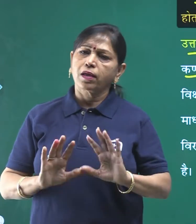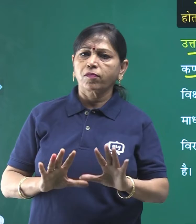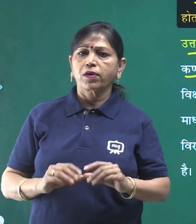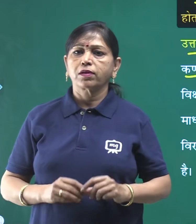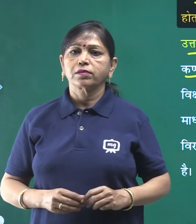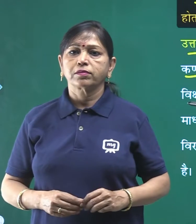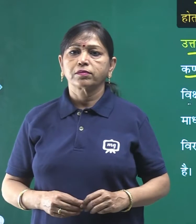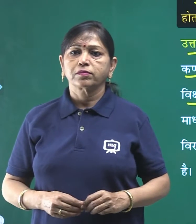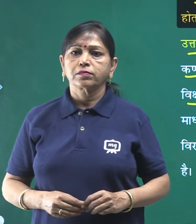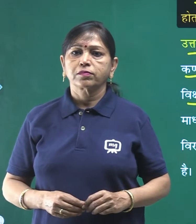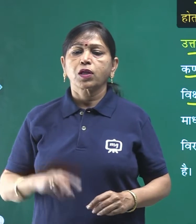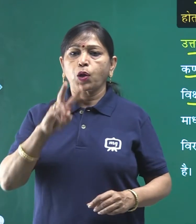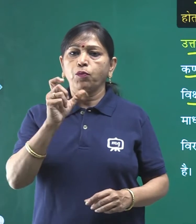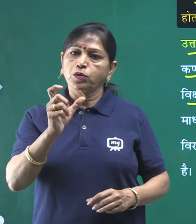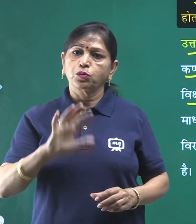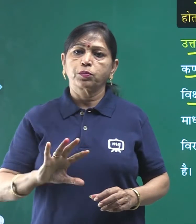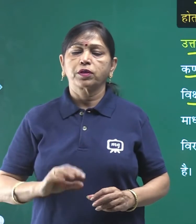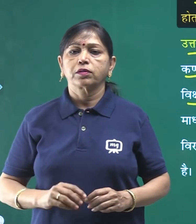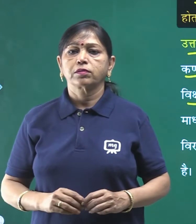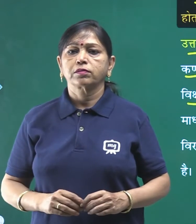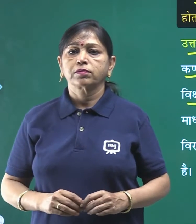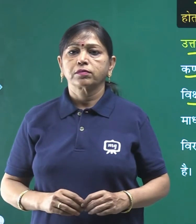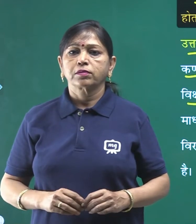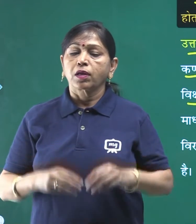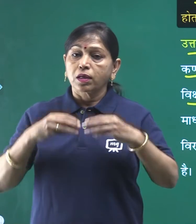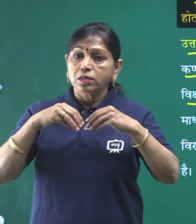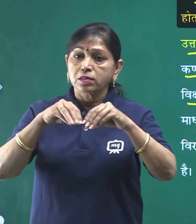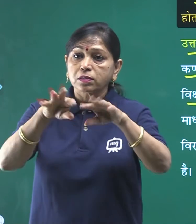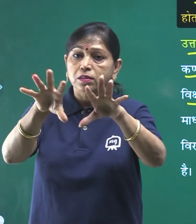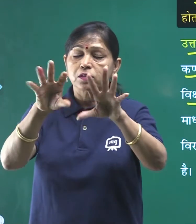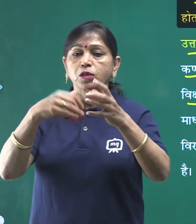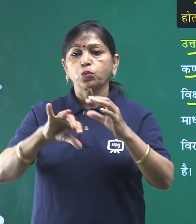केवल विक्षोभ ही संचरित होता है।